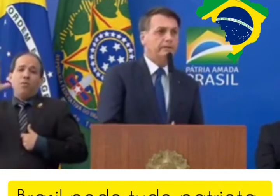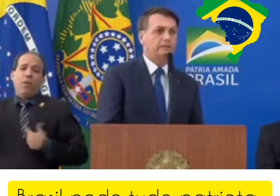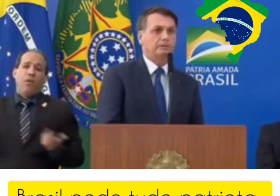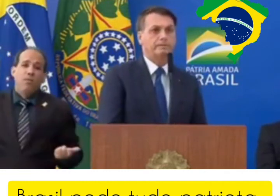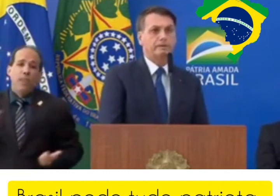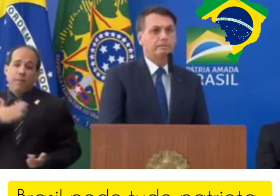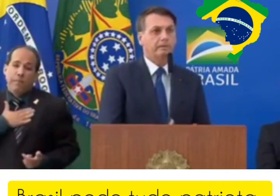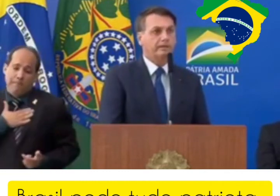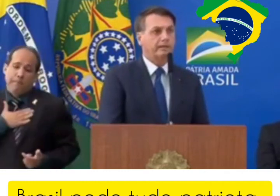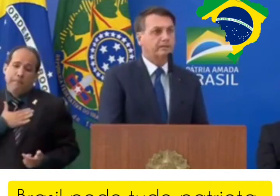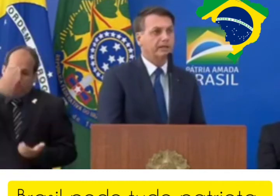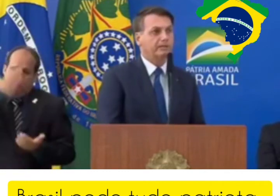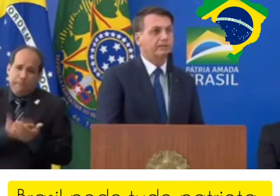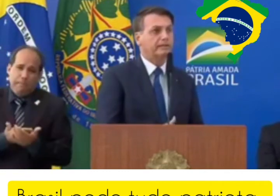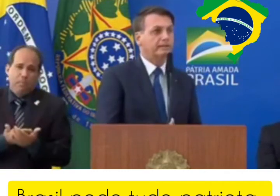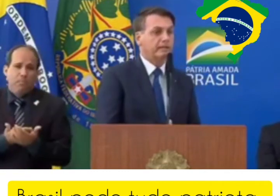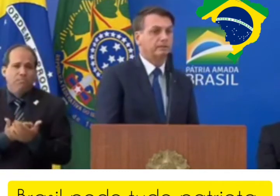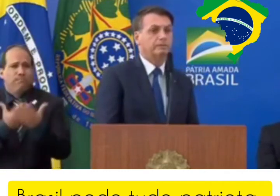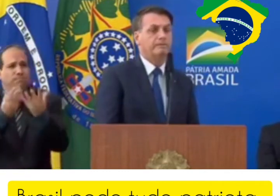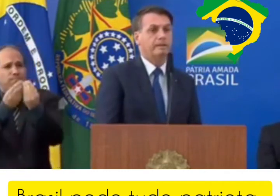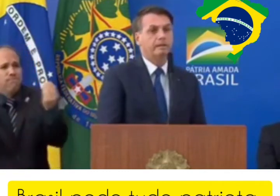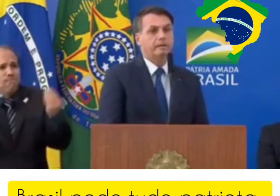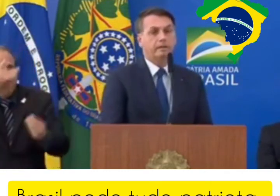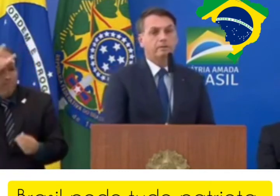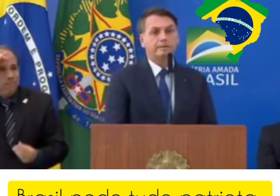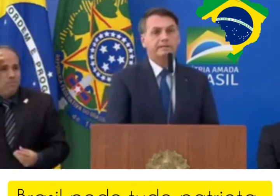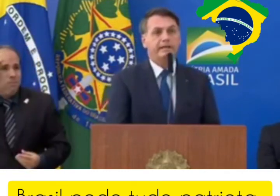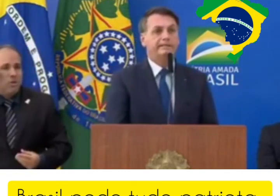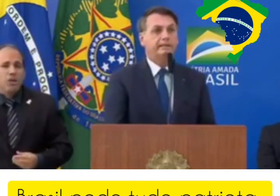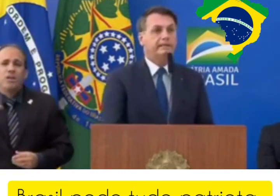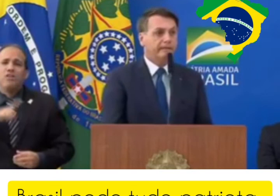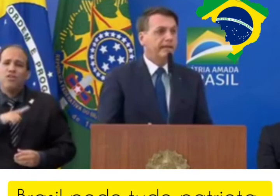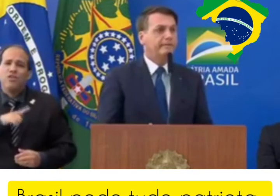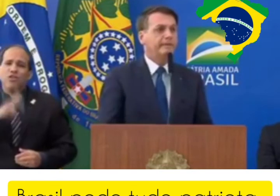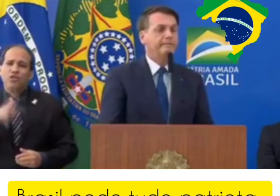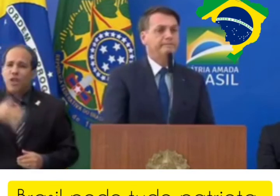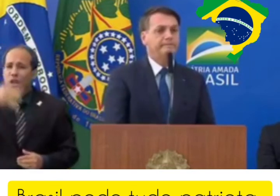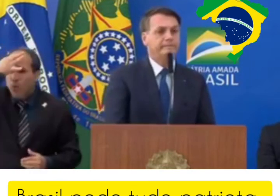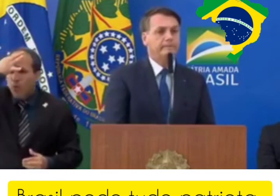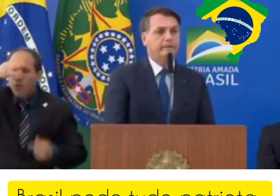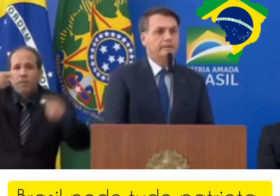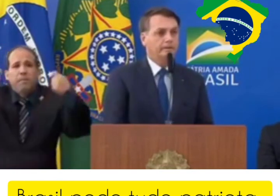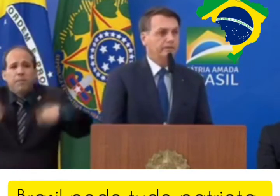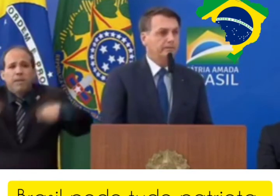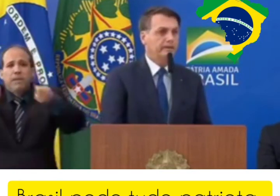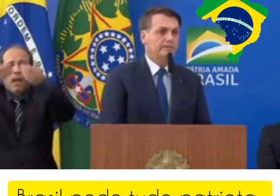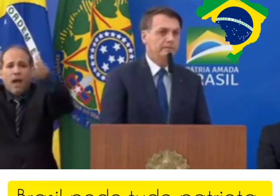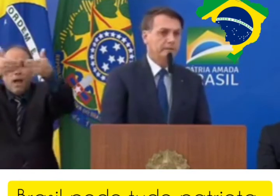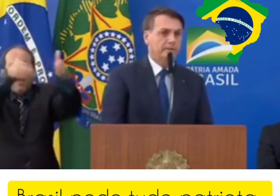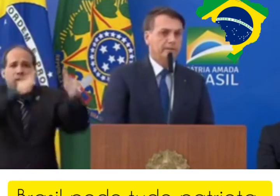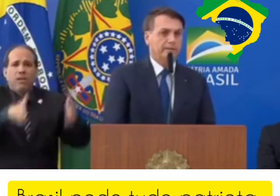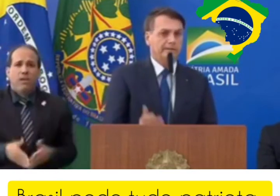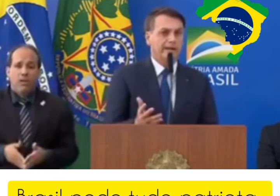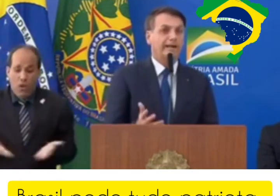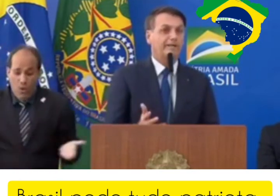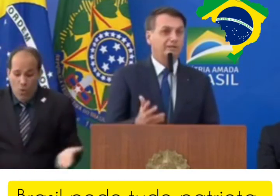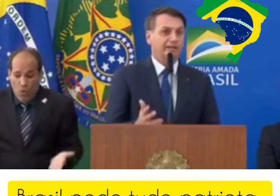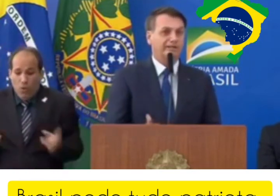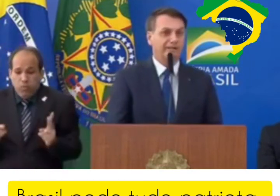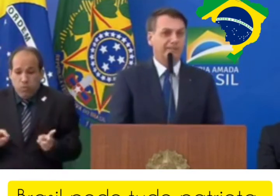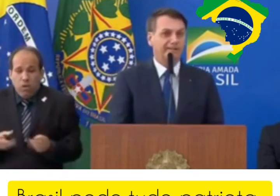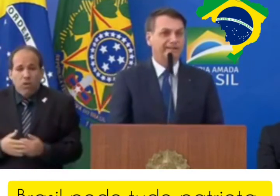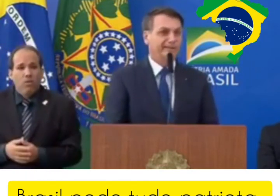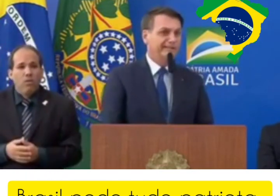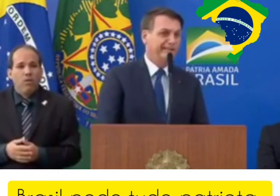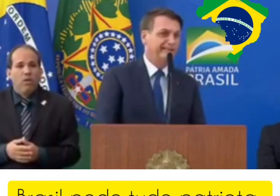que eu acredito que muita gente já está tendo consciência, que tem que abrir. Hoje mesmo,